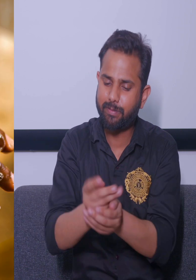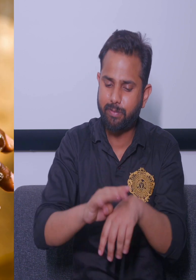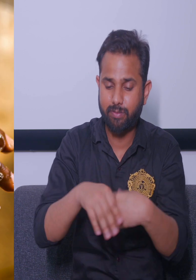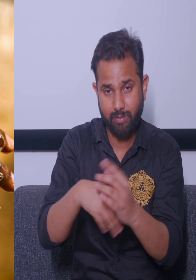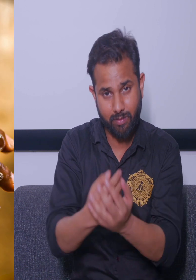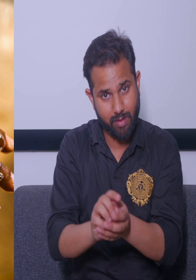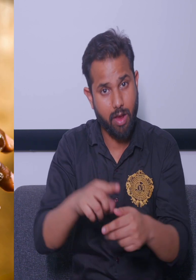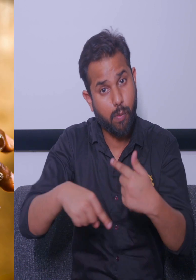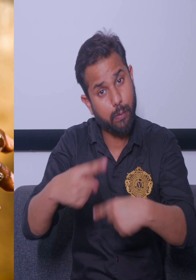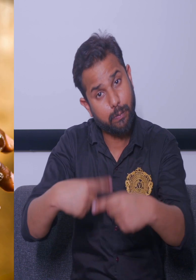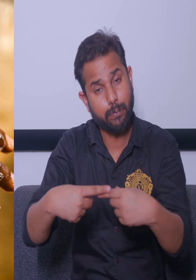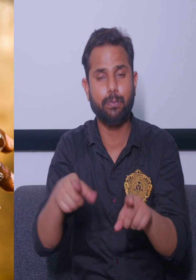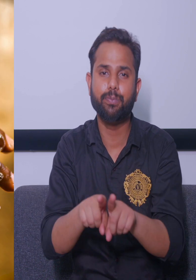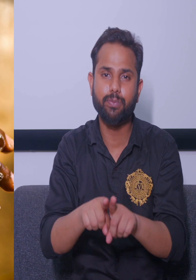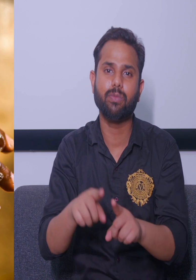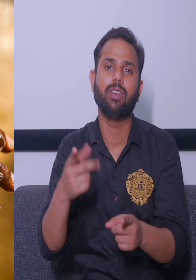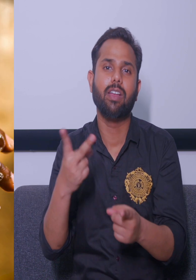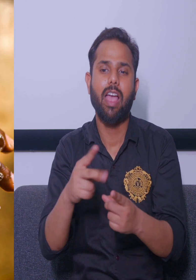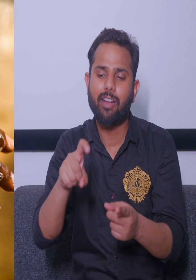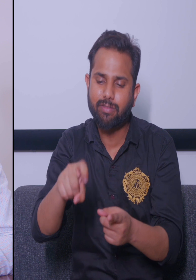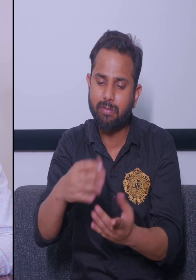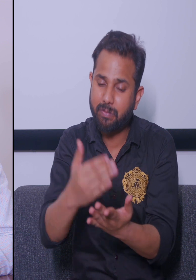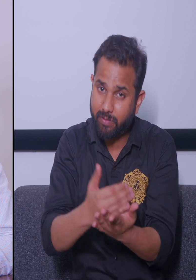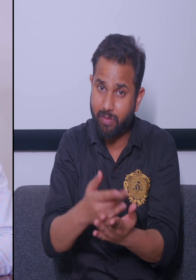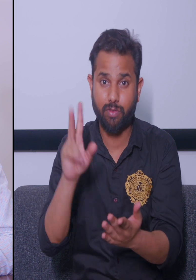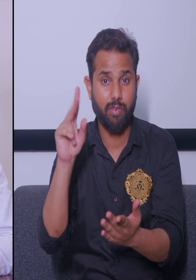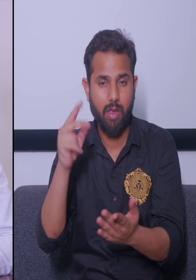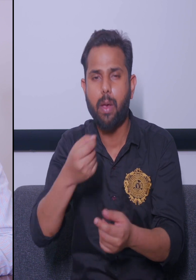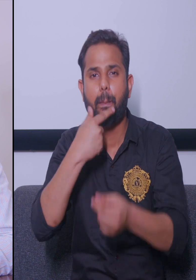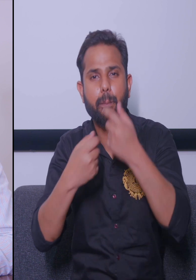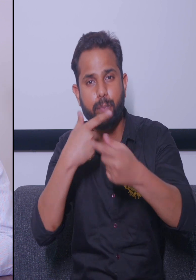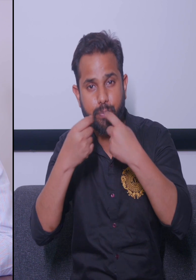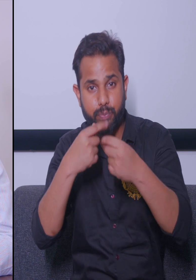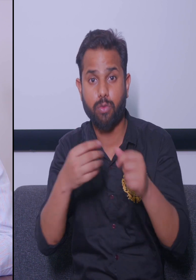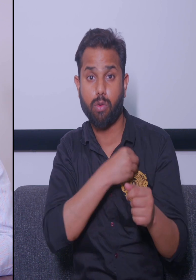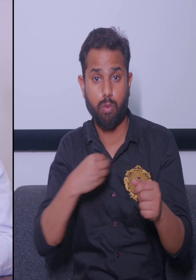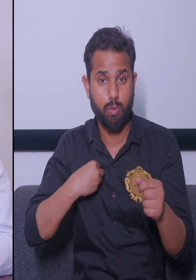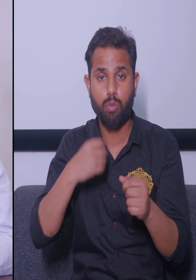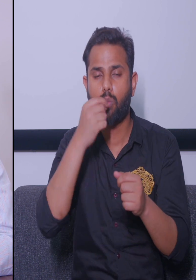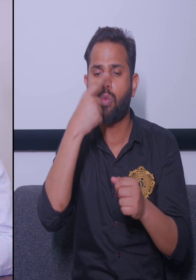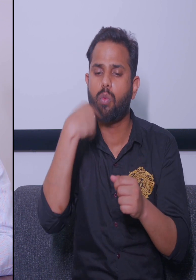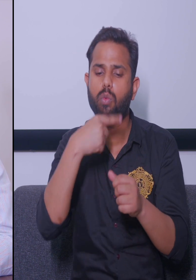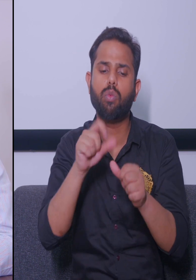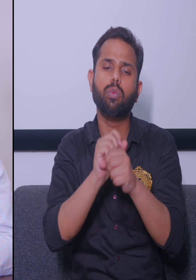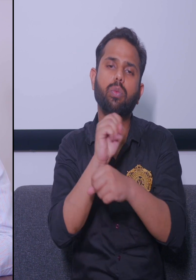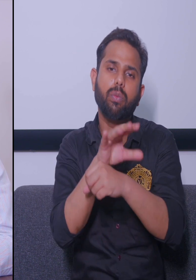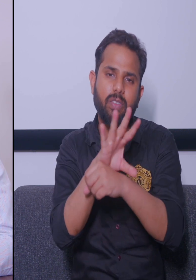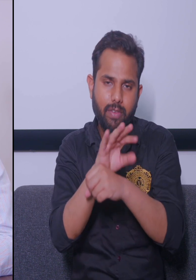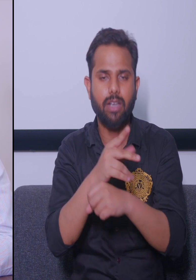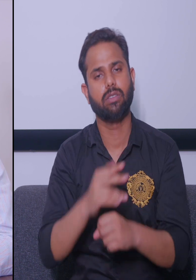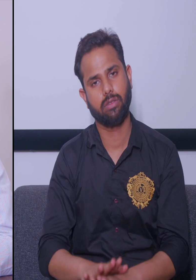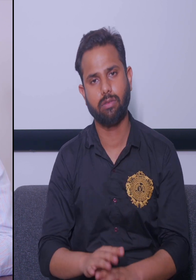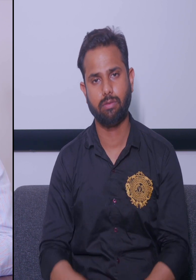आते हैं अपने हाथों को रेगुलर इंटरवल पे वॉश करना टू प्रिवेंट इन्फेक्शंस। कुछ दवाइयों को अपने डॉक्टर की सलाह से